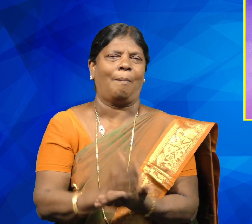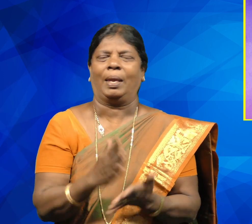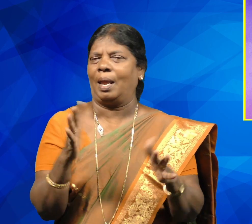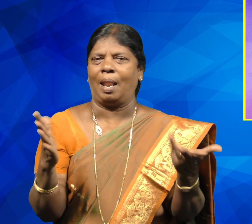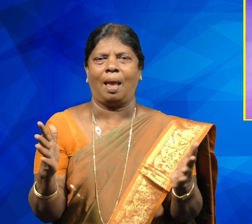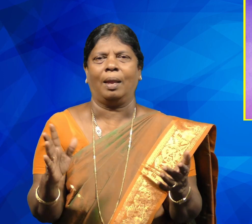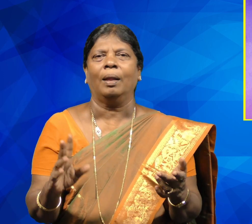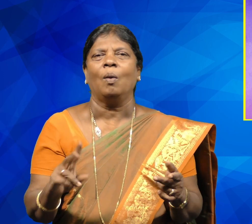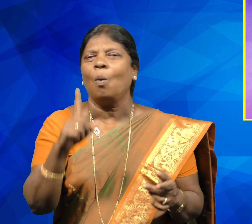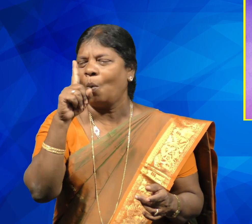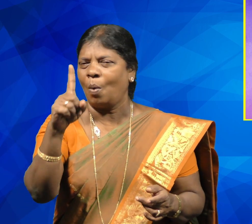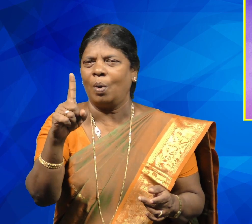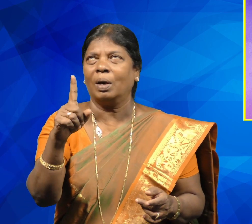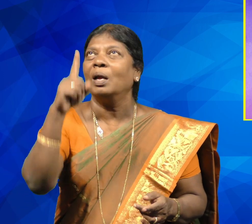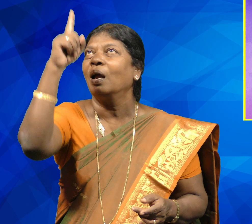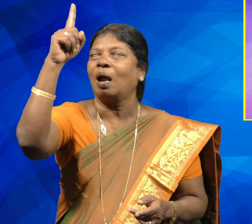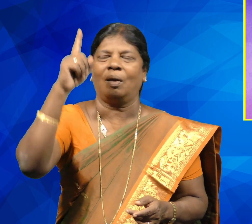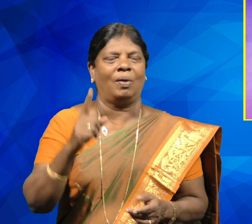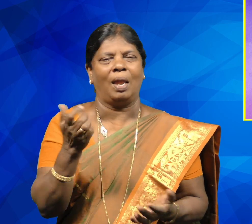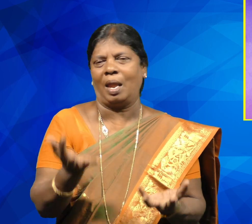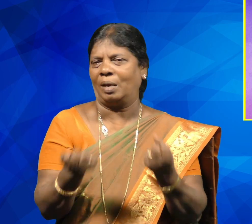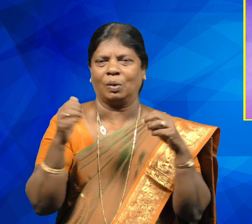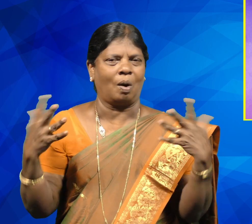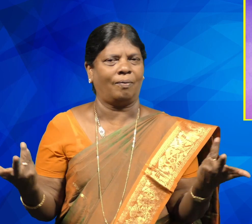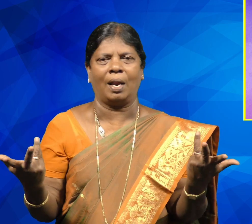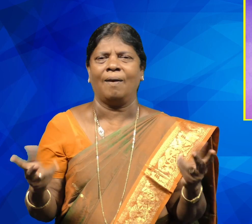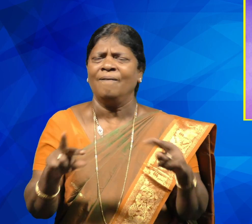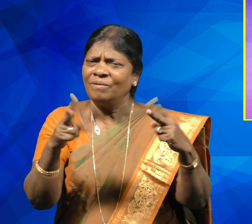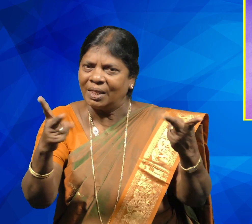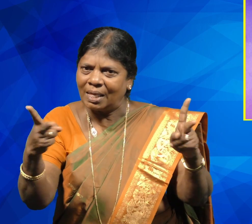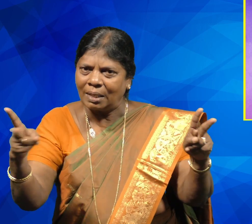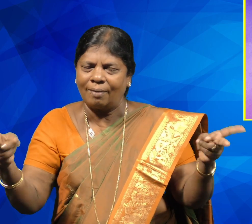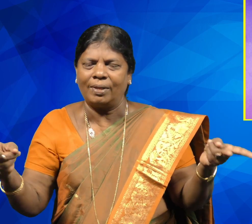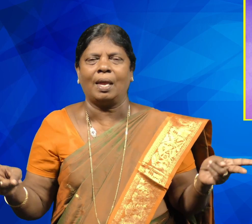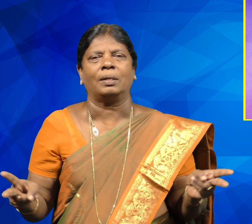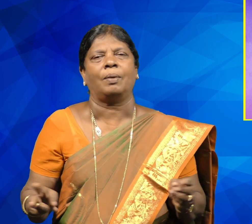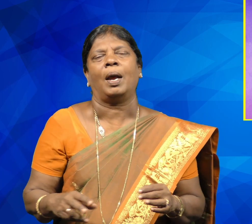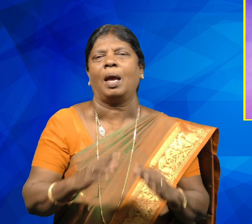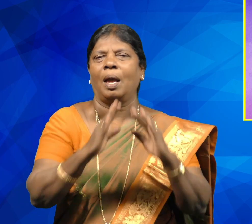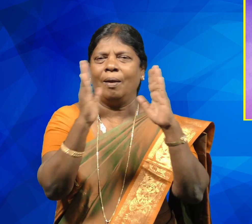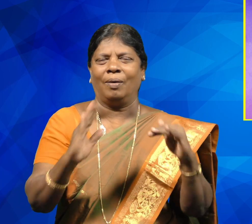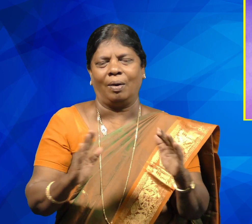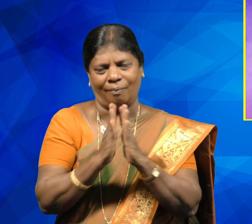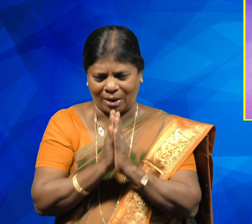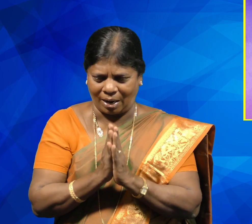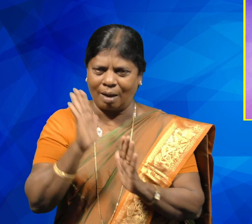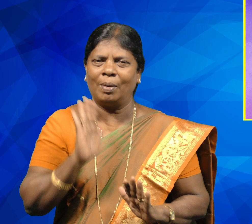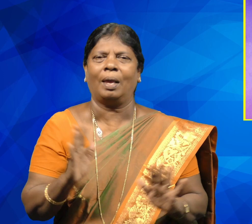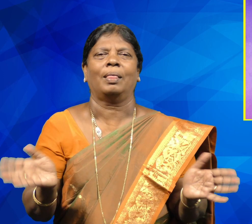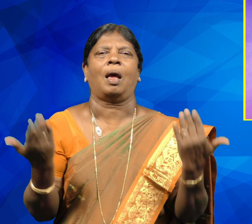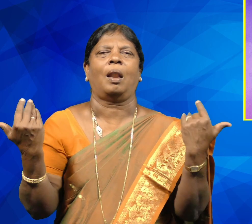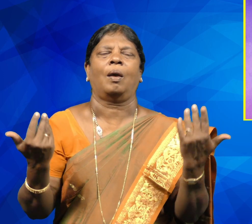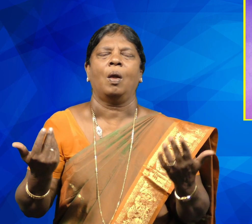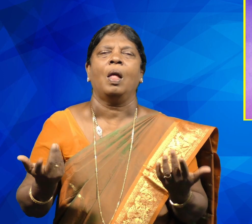நம்பிக்கை வைக்கவில்லை, எல்லாரும் ஒரே ஒருவரை இறைவனாக ஏற்றுக்கொள்ளவில்லை. இப்படி வேற்றுமைகள் இருந்தாலும் எல்லாருமே